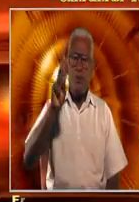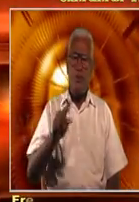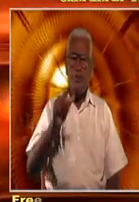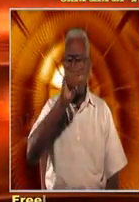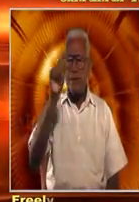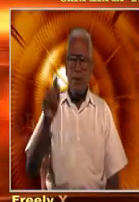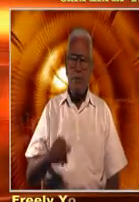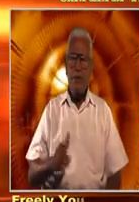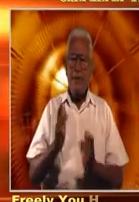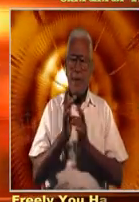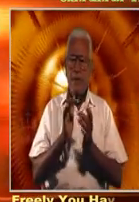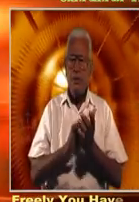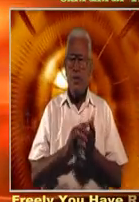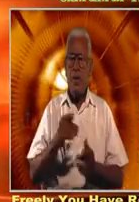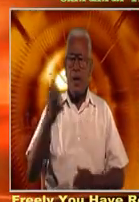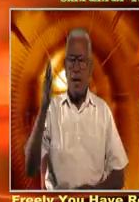வசணம் 23